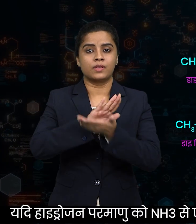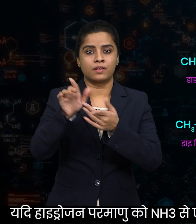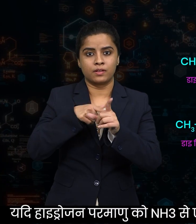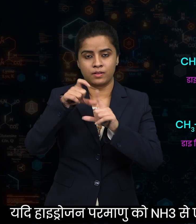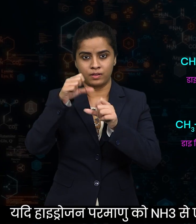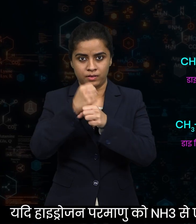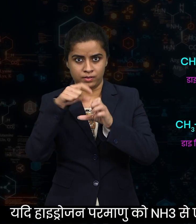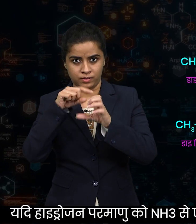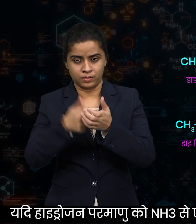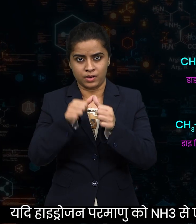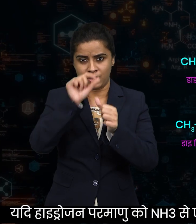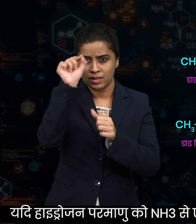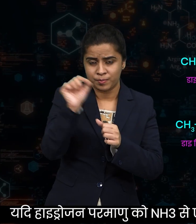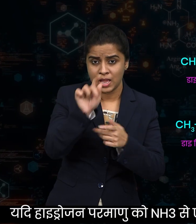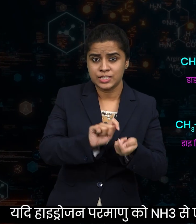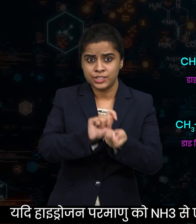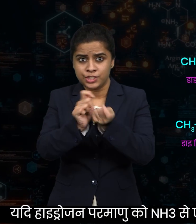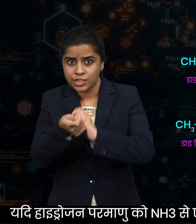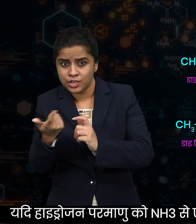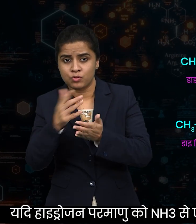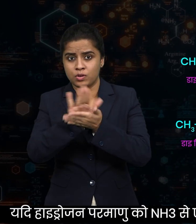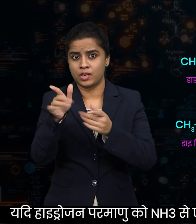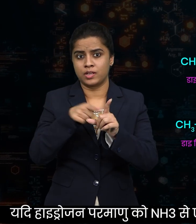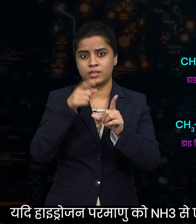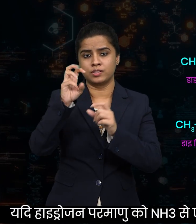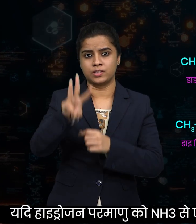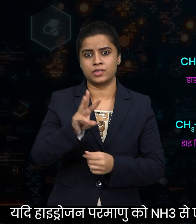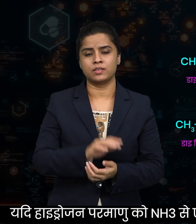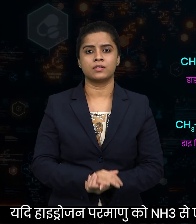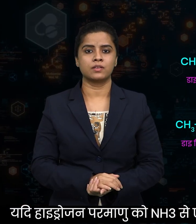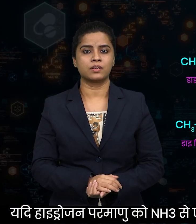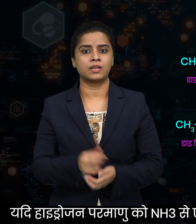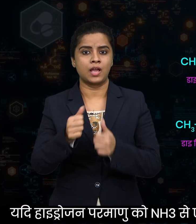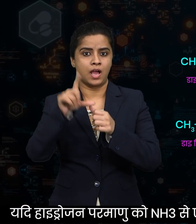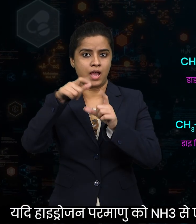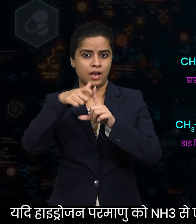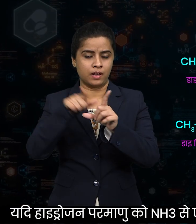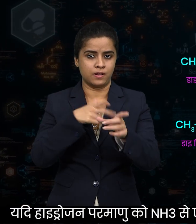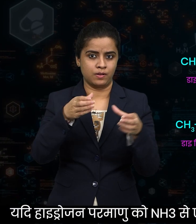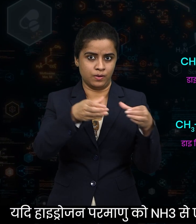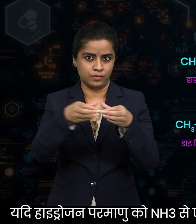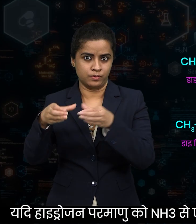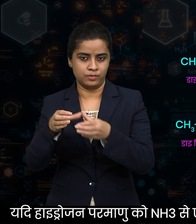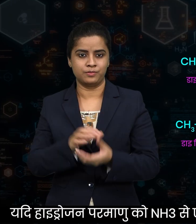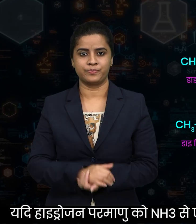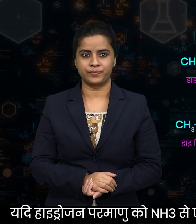यदि हाइड्रोजन परमाणु को NH3 से एक एल्किल समूह द्वारा प्रतिस्थापित किया जाता